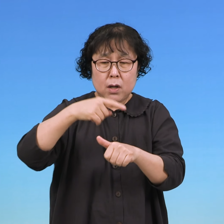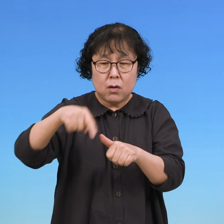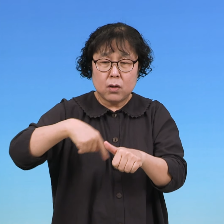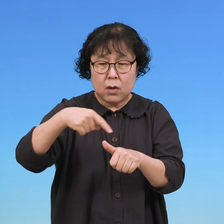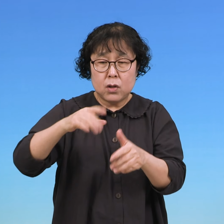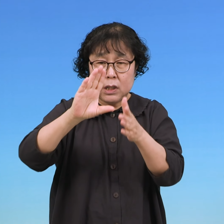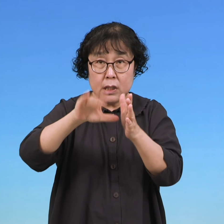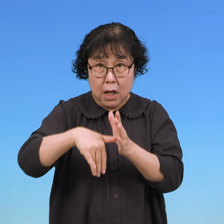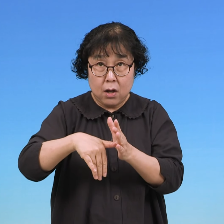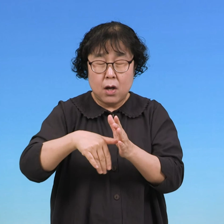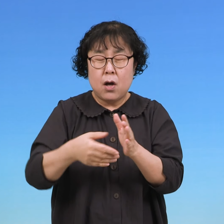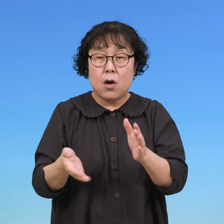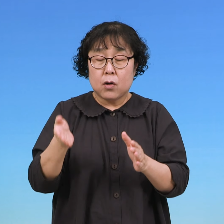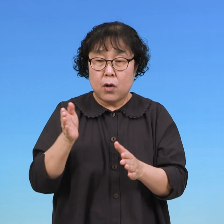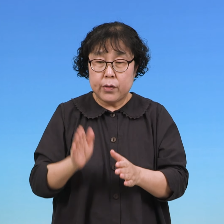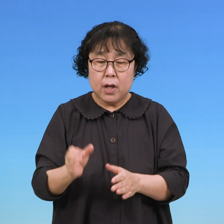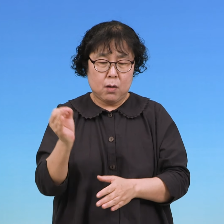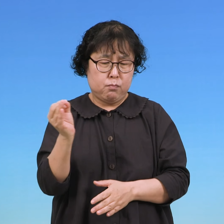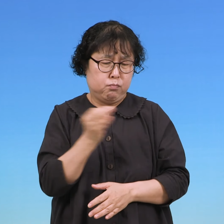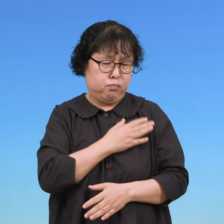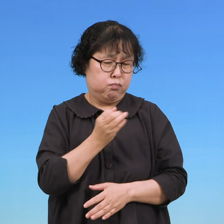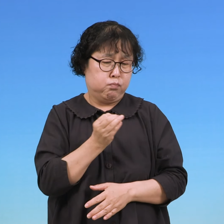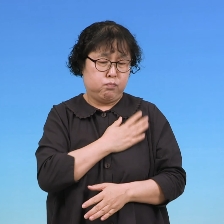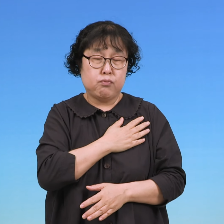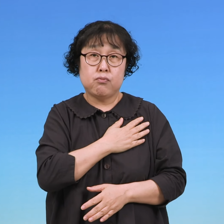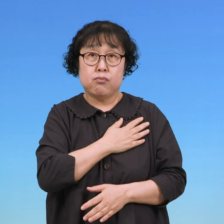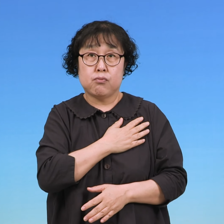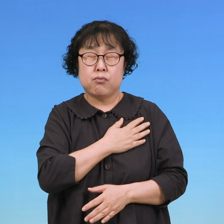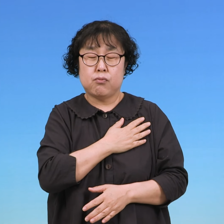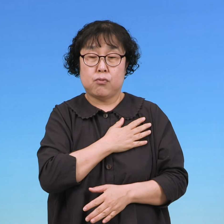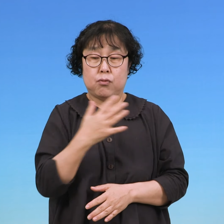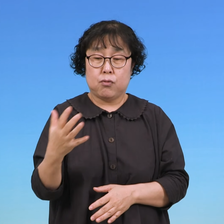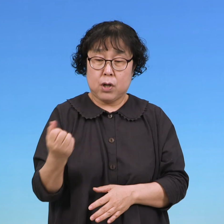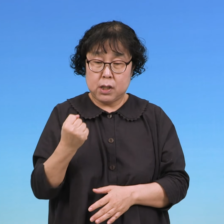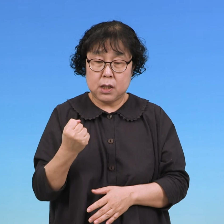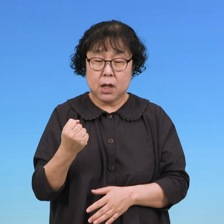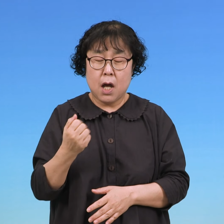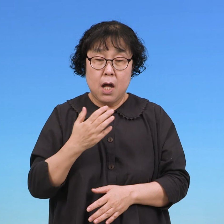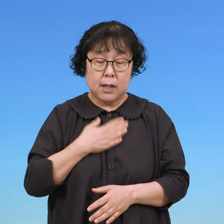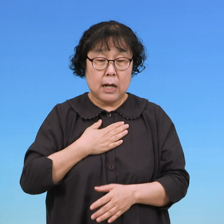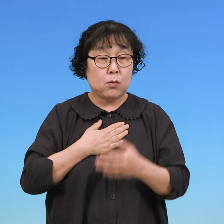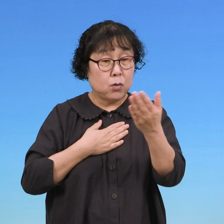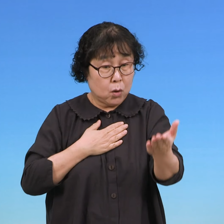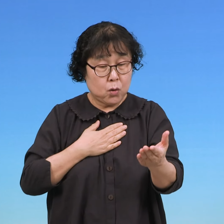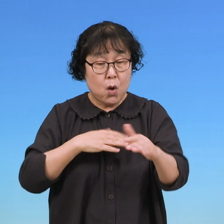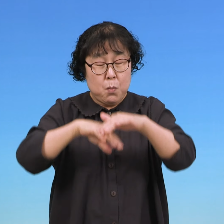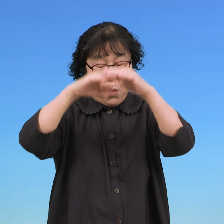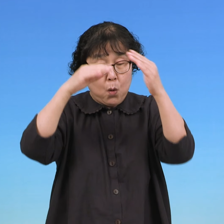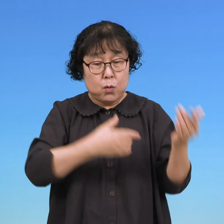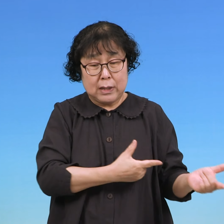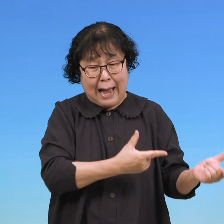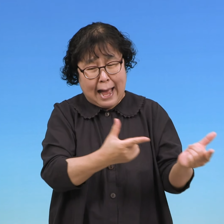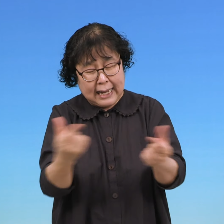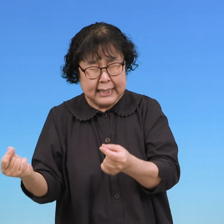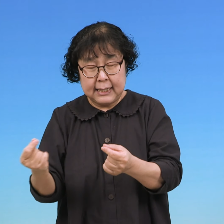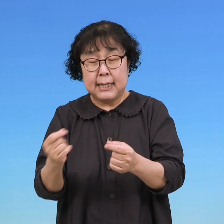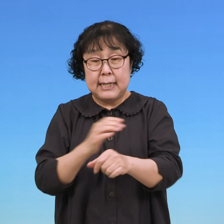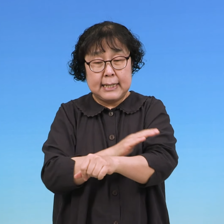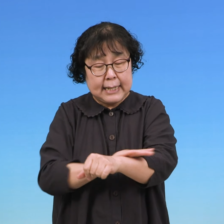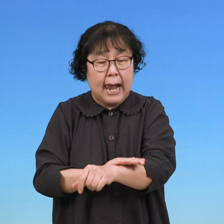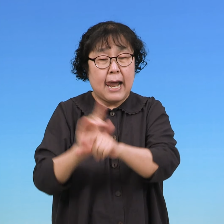참 인간의 죄성이라는 게 이렇게 부를 누리는 번영기가 오면은 너도 잘 살고 나도 잘 살고 다 함께 잘